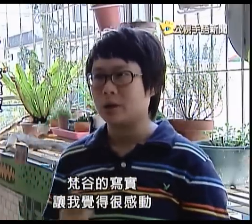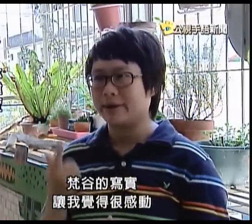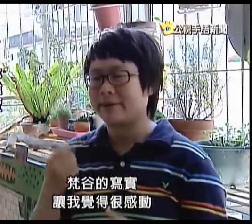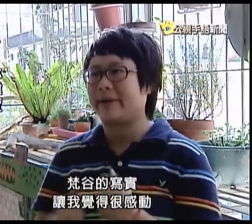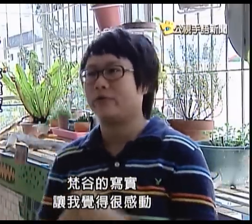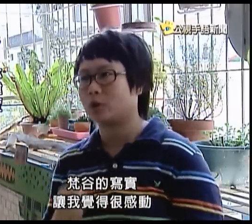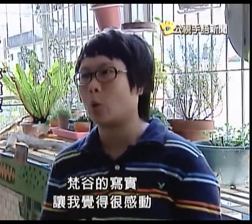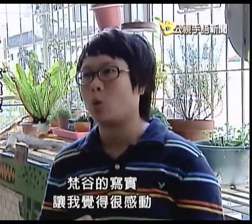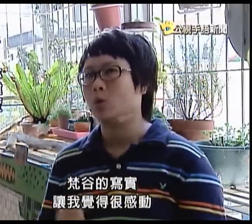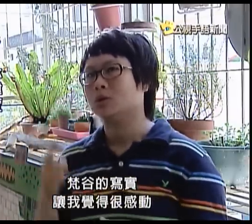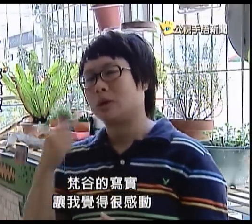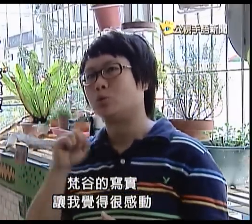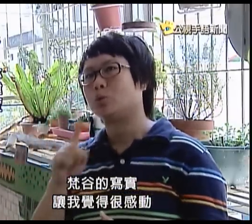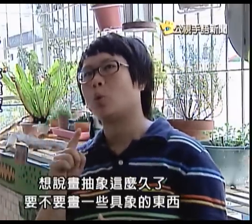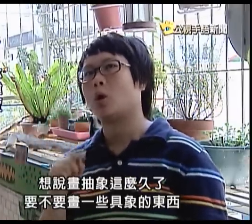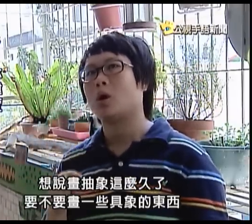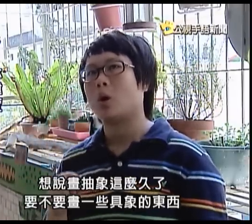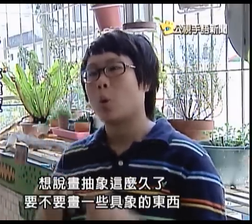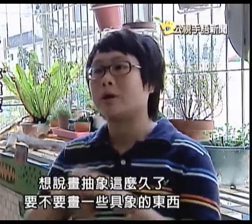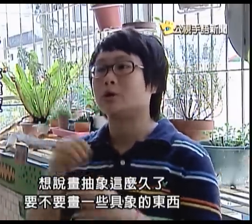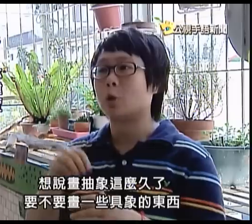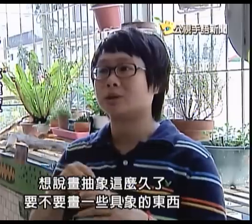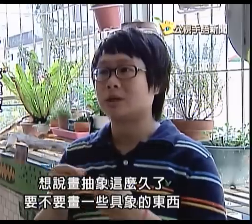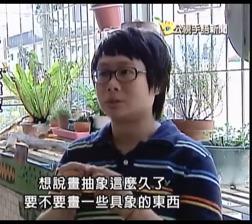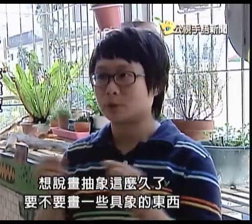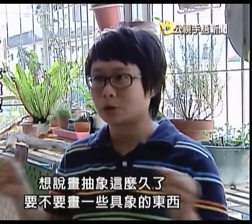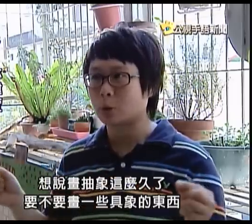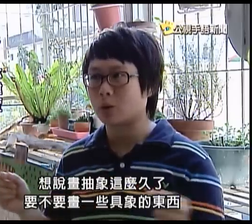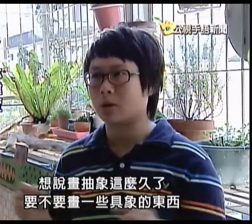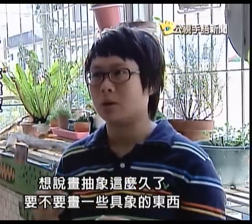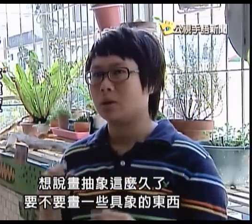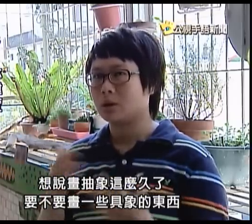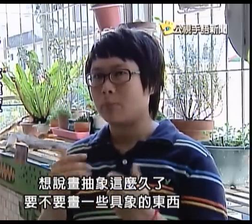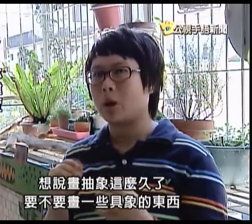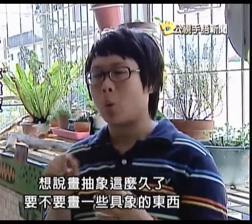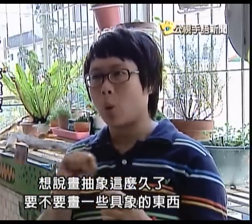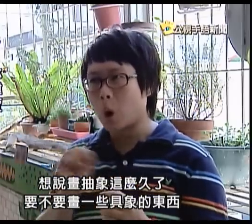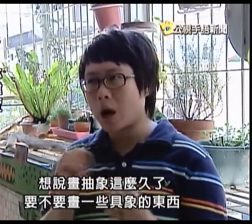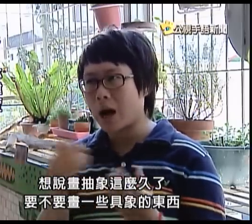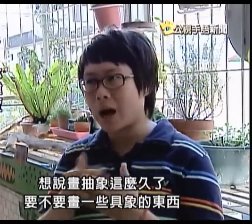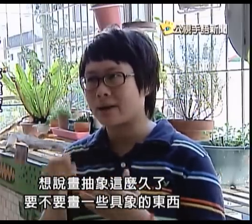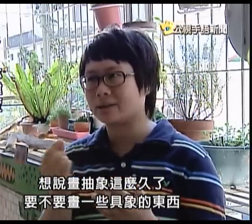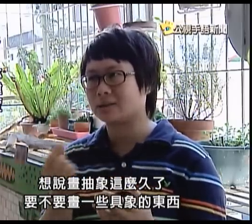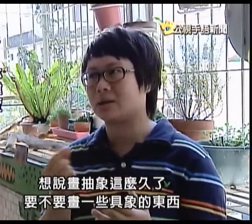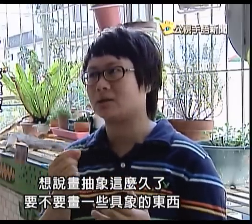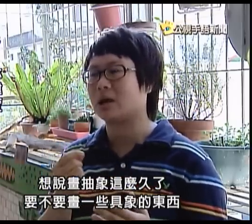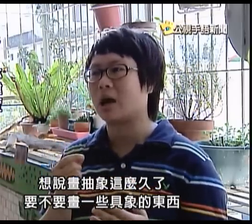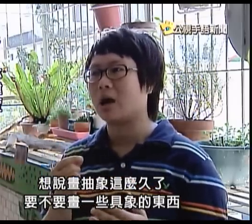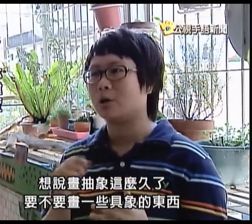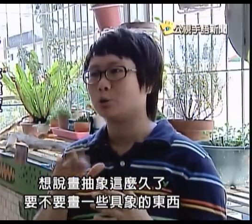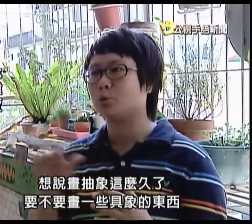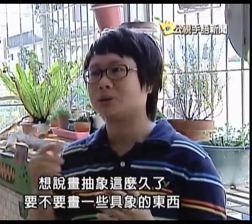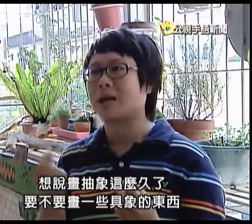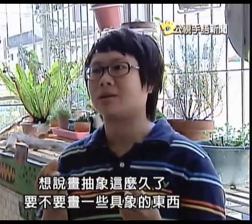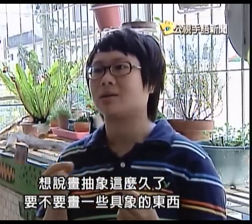很感动，想说画抽象这么久了，要不要画一些像具象的东